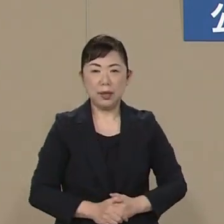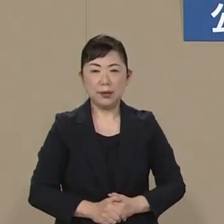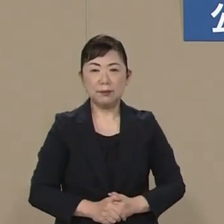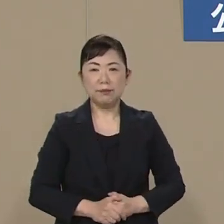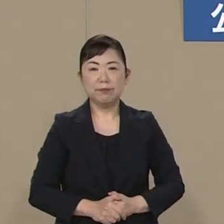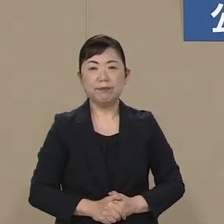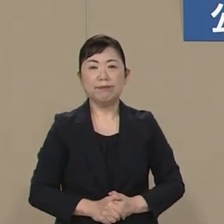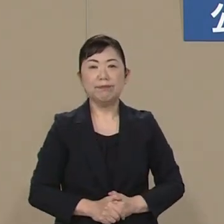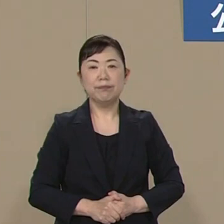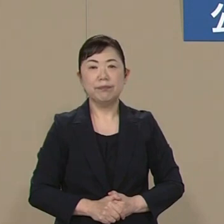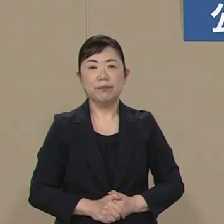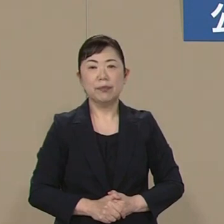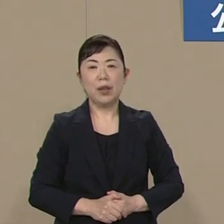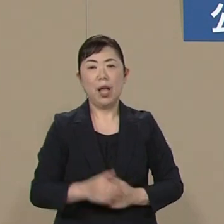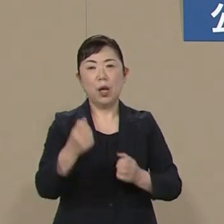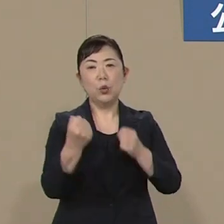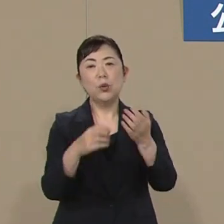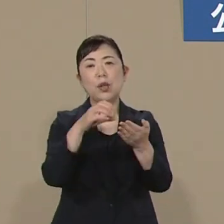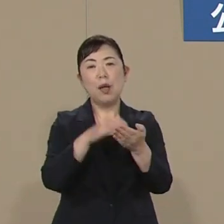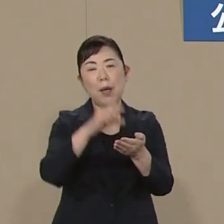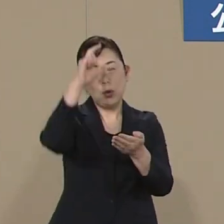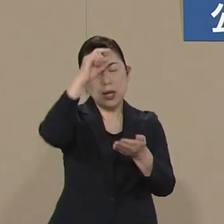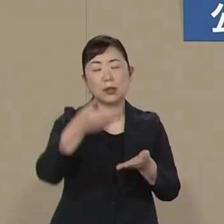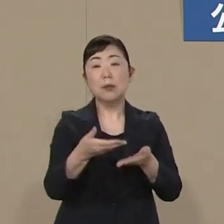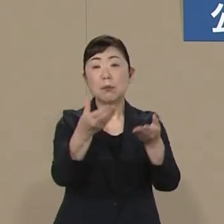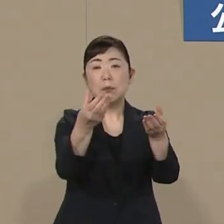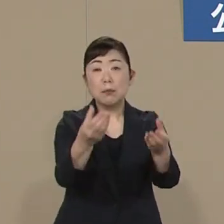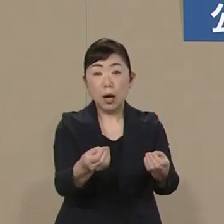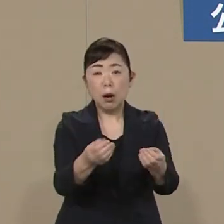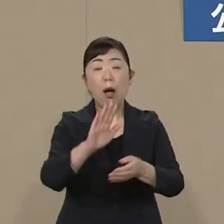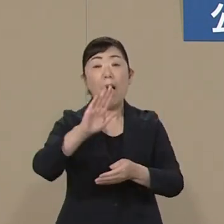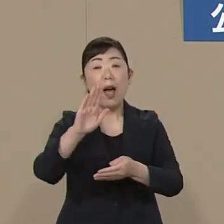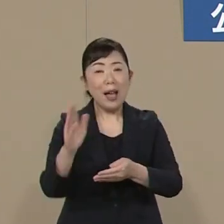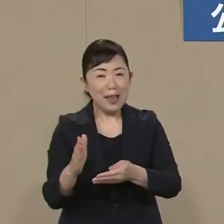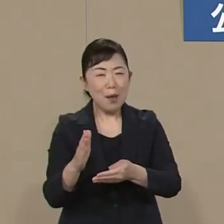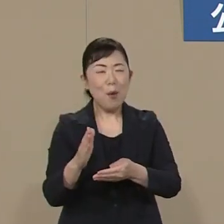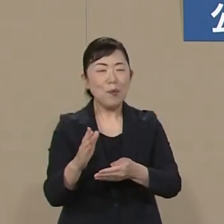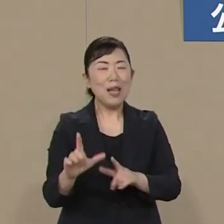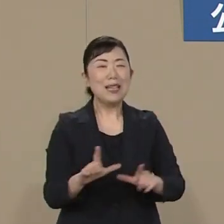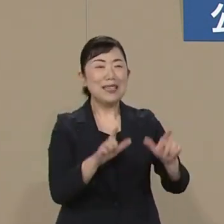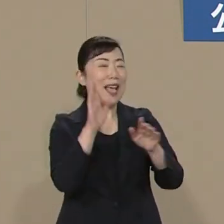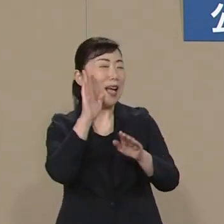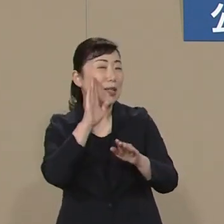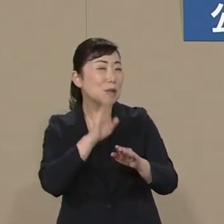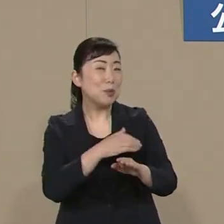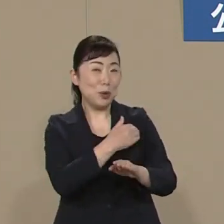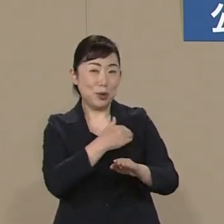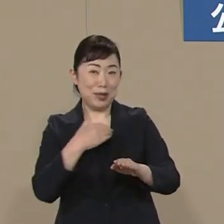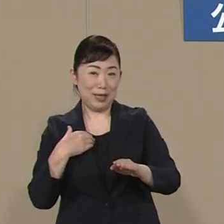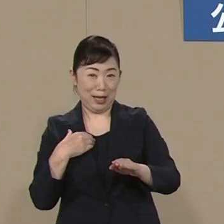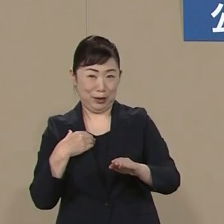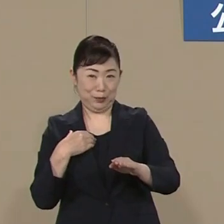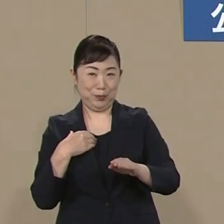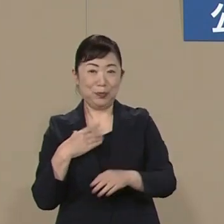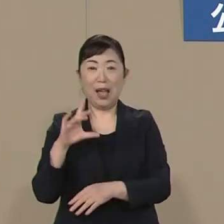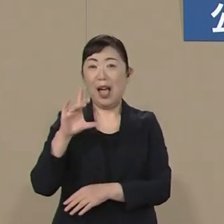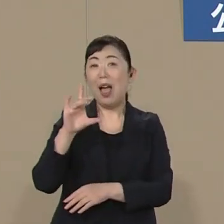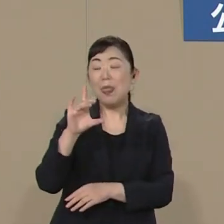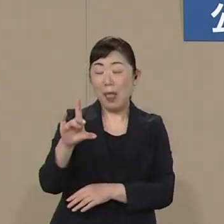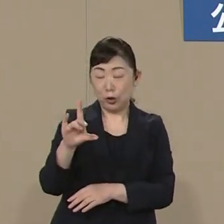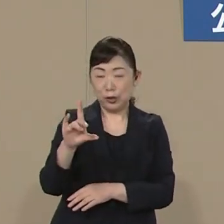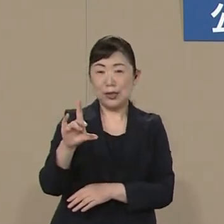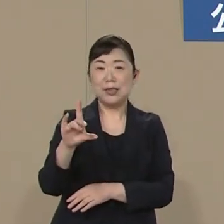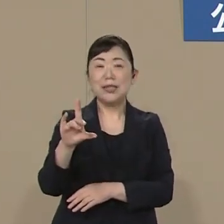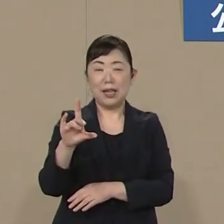ます免許証を返上してマイカーがなくても安心して病院や買い物などに